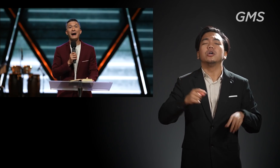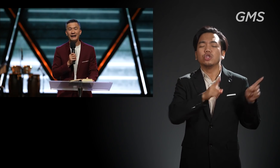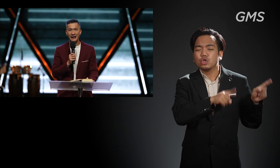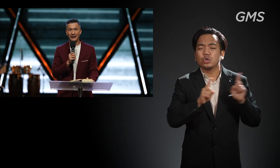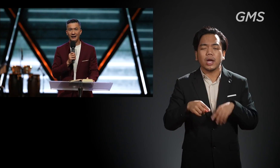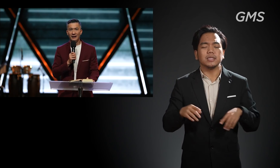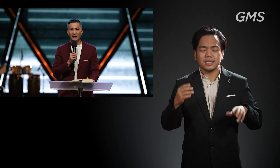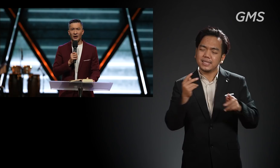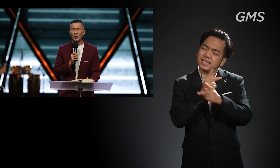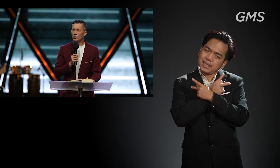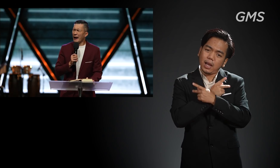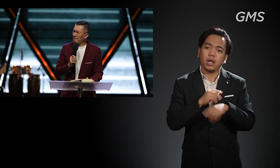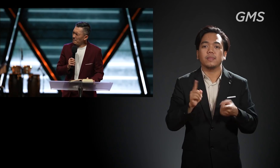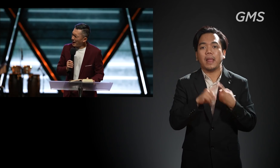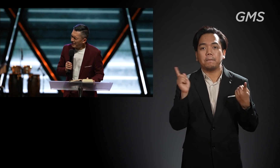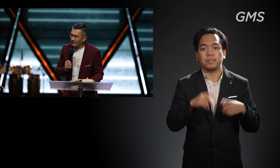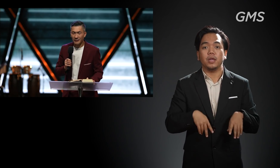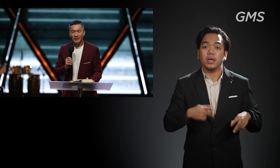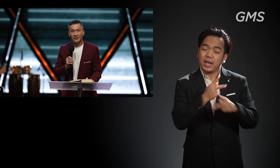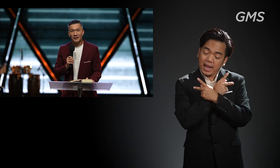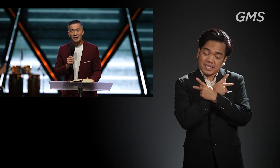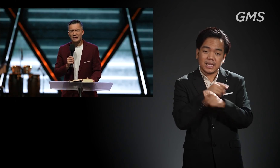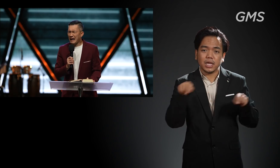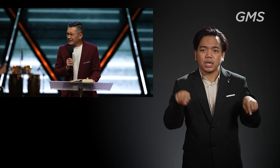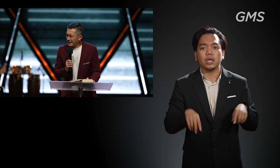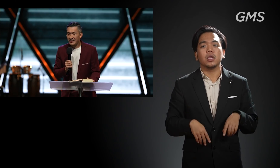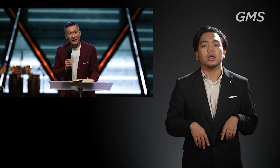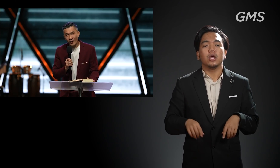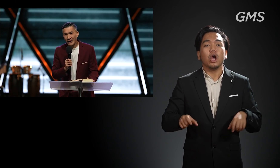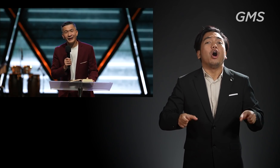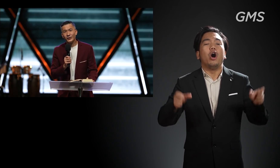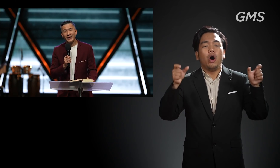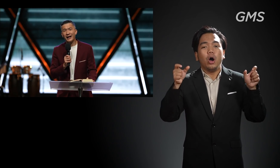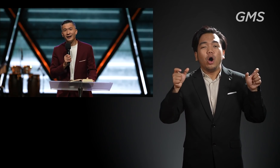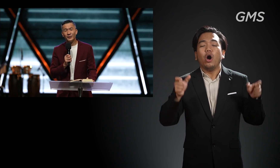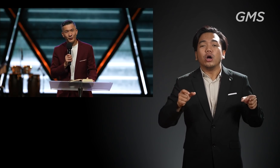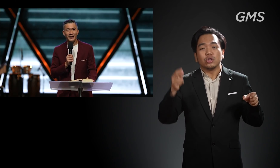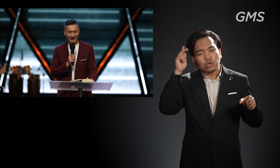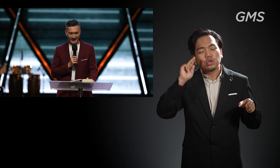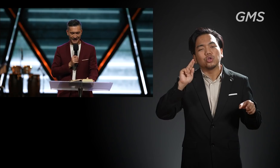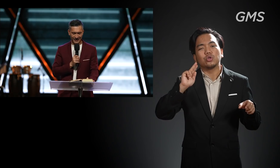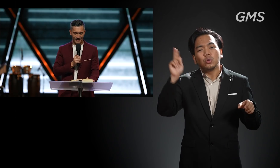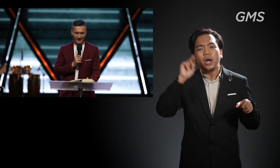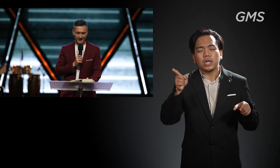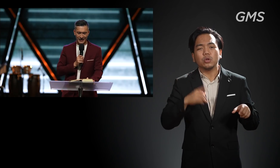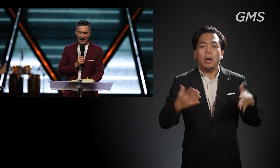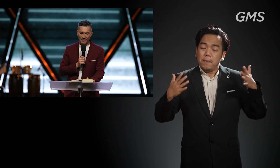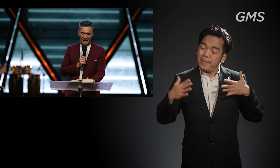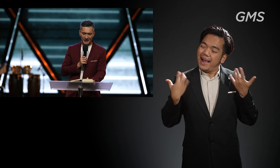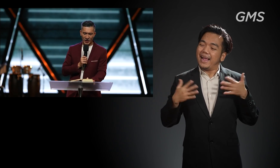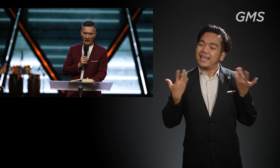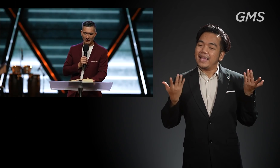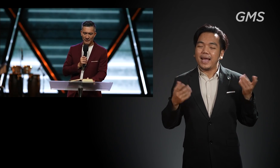adalah kebahagiaannya. Tuhan tuh happy banget. Sangat senang dengan orang itu yang murah hatinya.